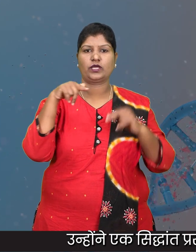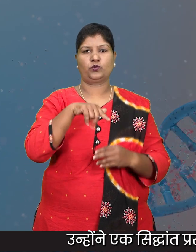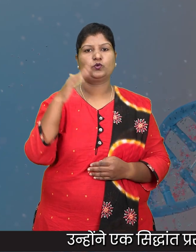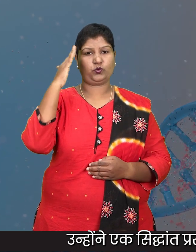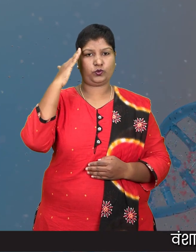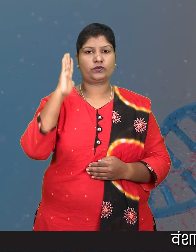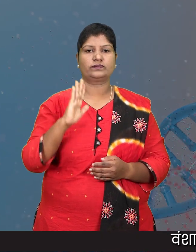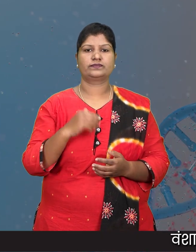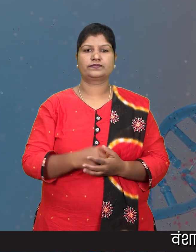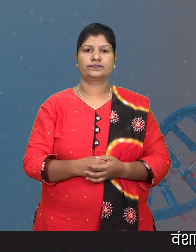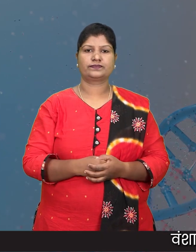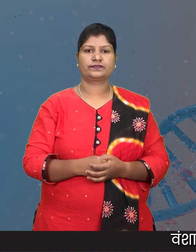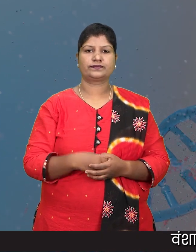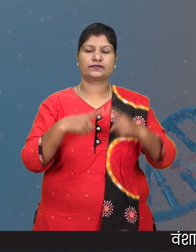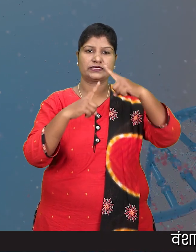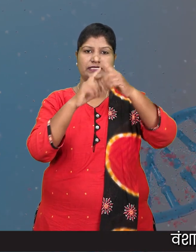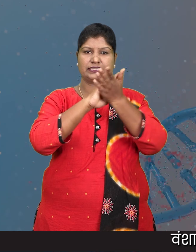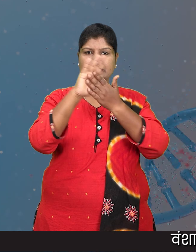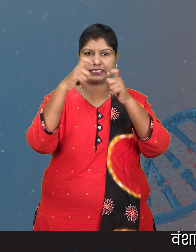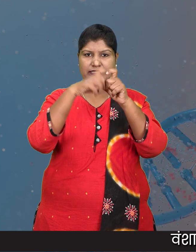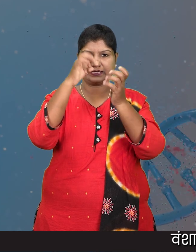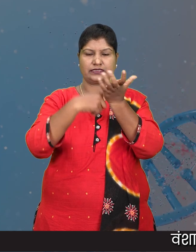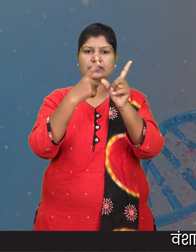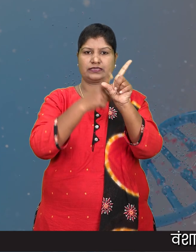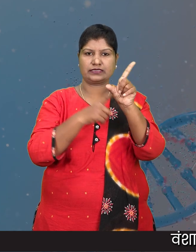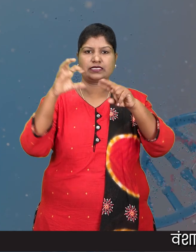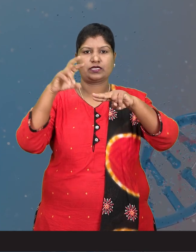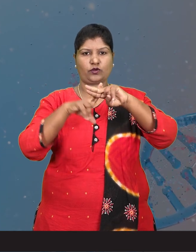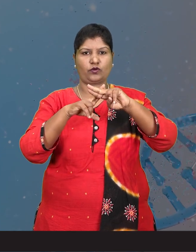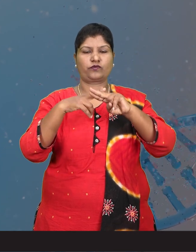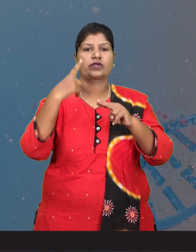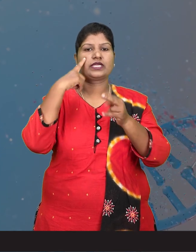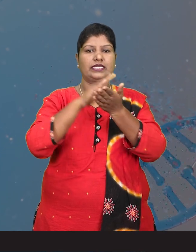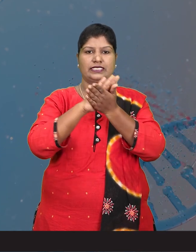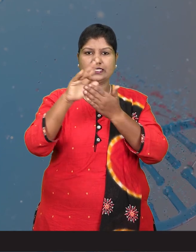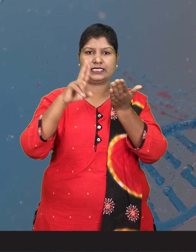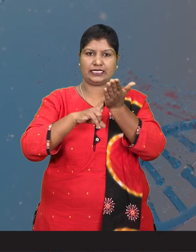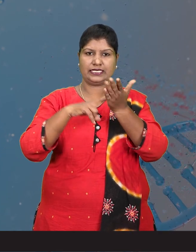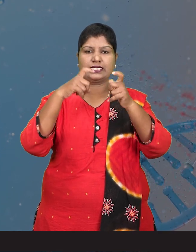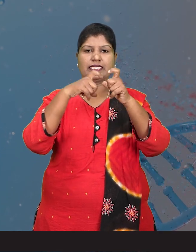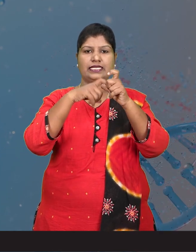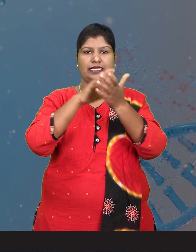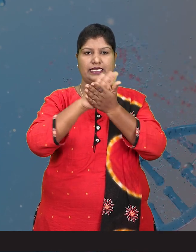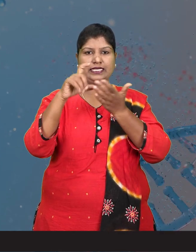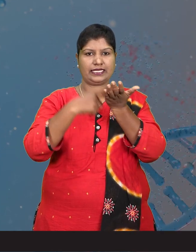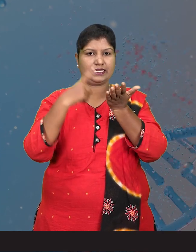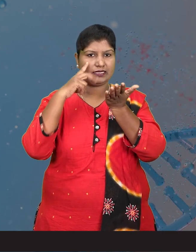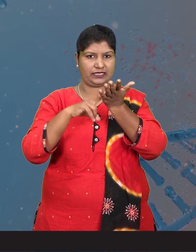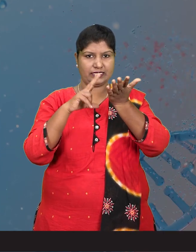गया वंशानुक्रम के सिद्धांत के रूप में। अर्जित पात्रों का